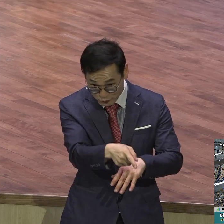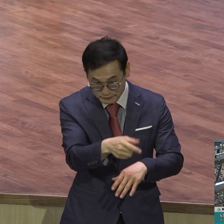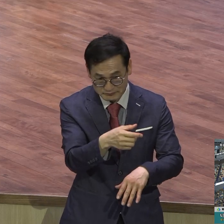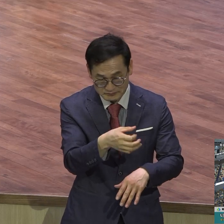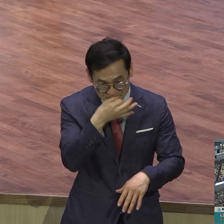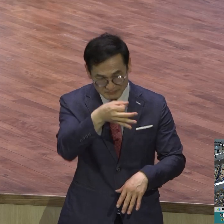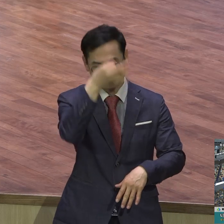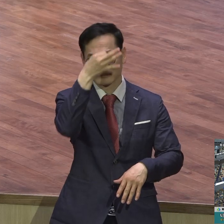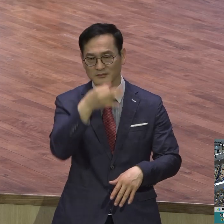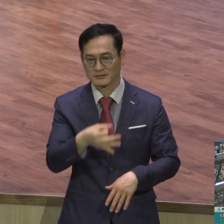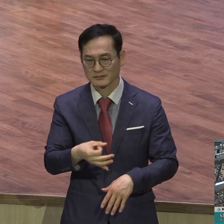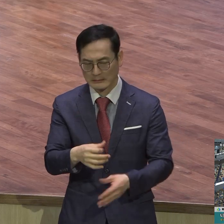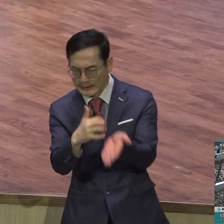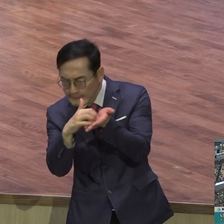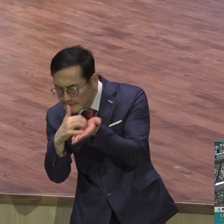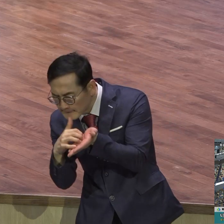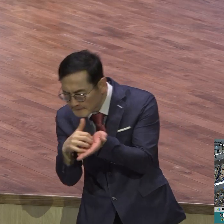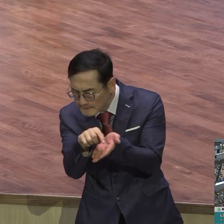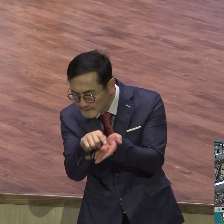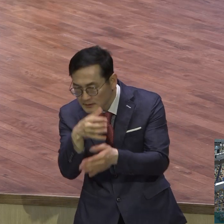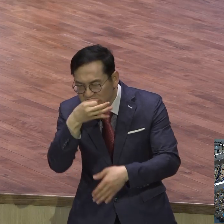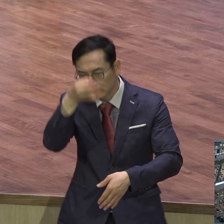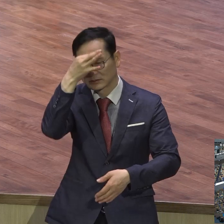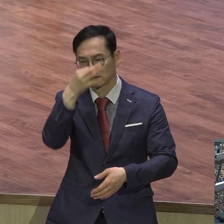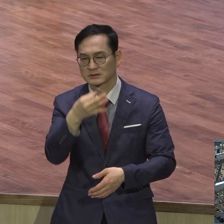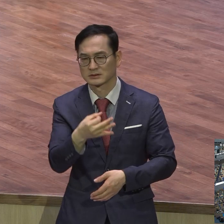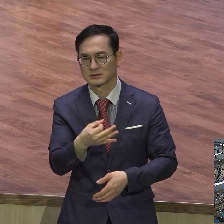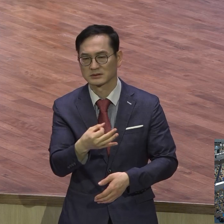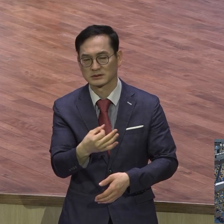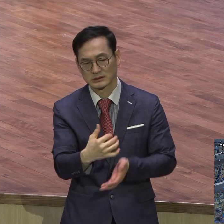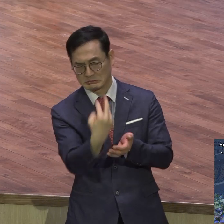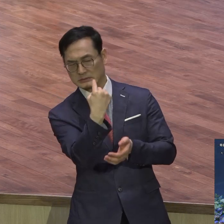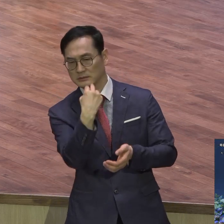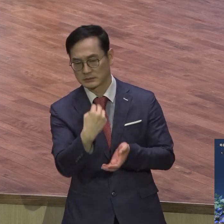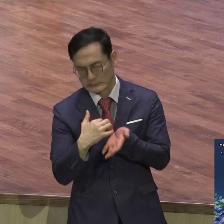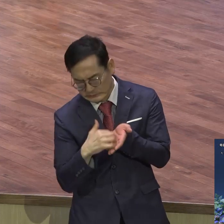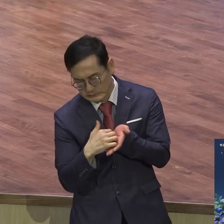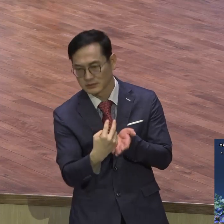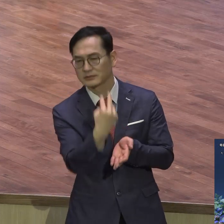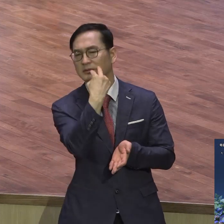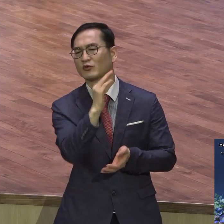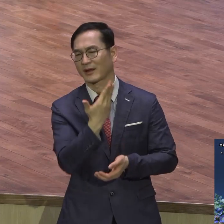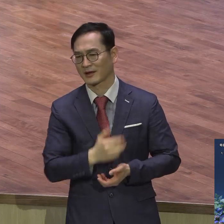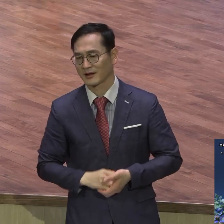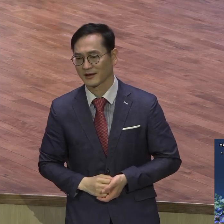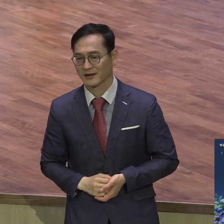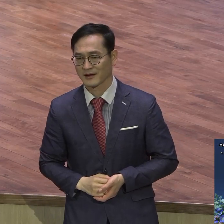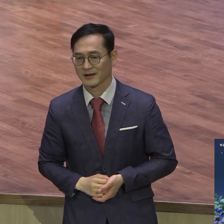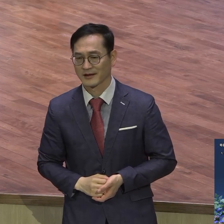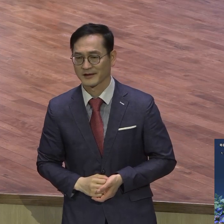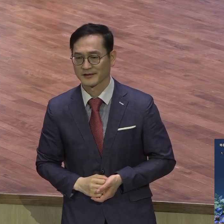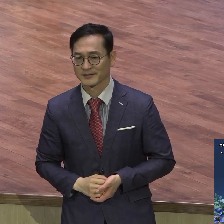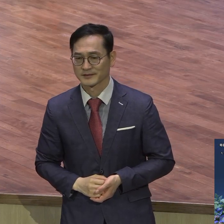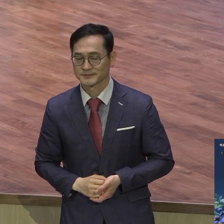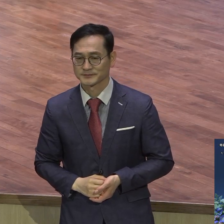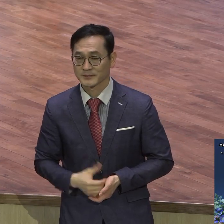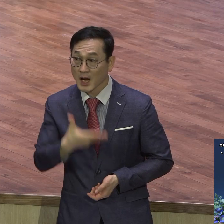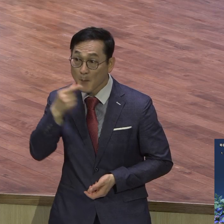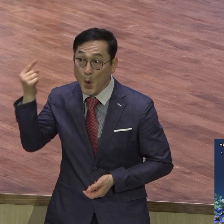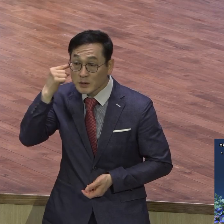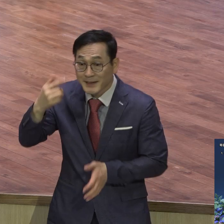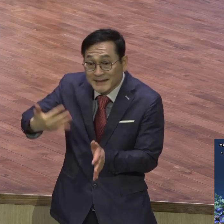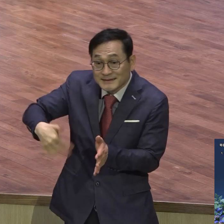헤아려는 받을 것이니라 한마디로 무슨 말이 악순환이 반복된다는 것 여러분이 복음 받기 전에